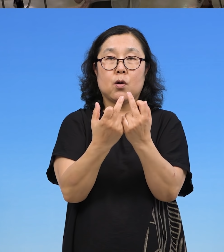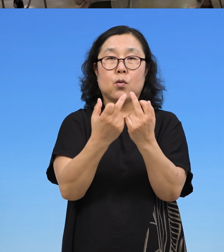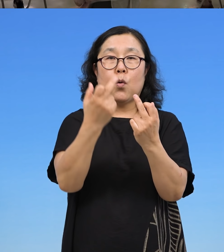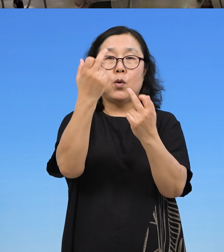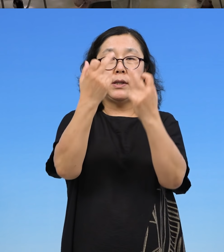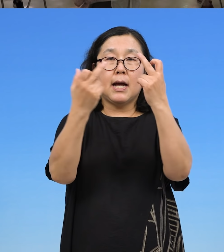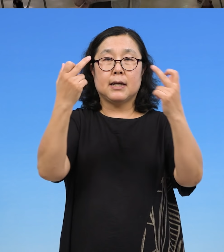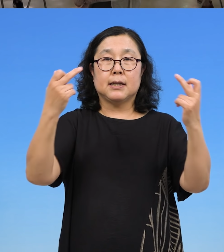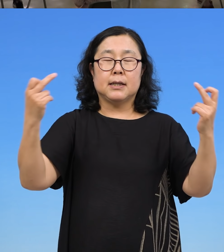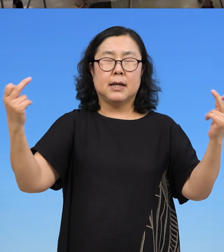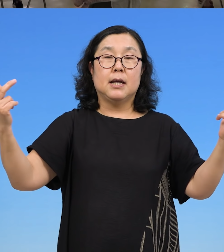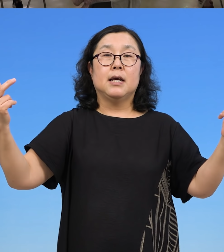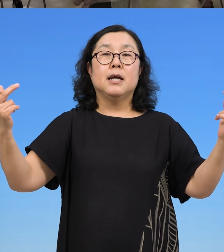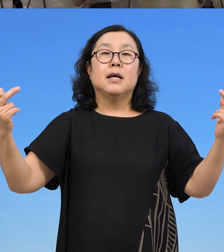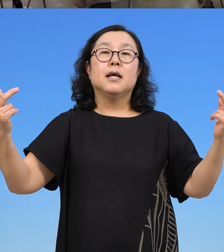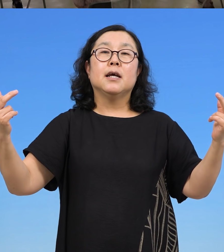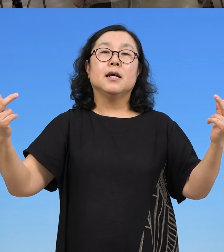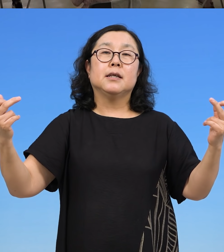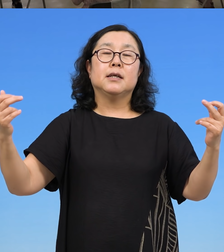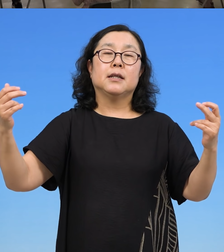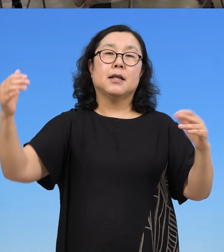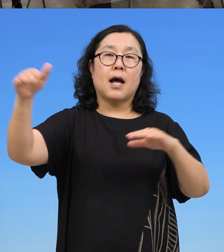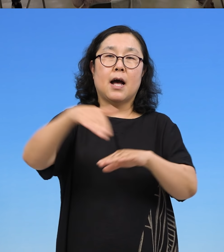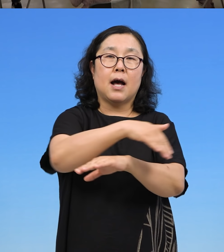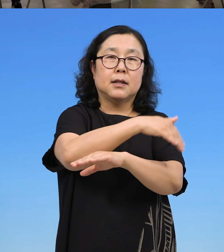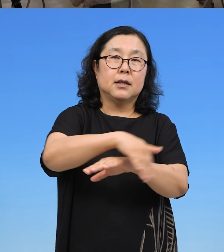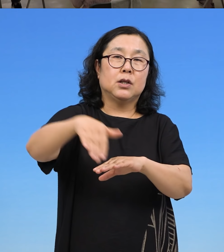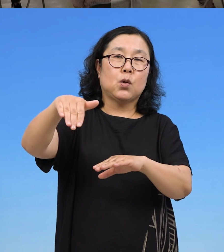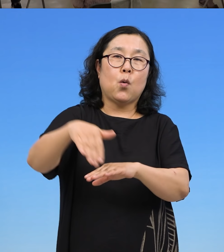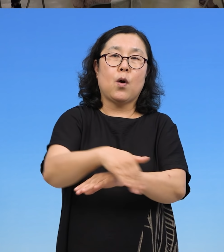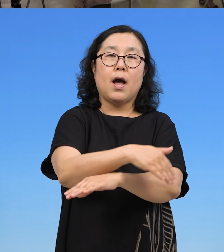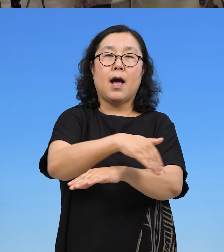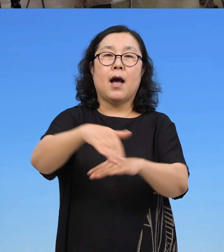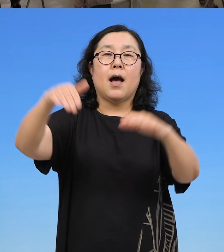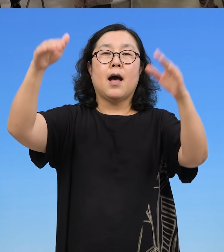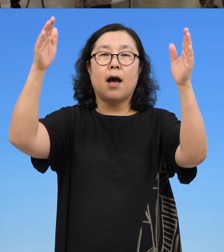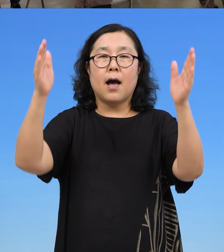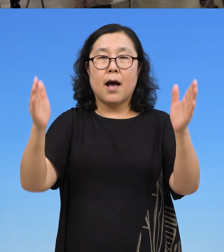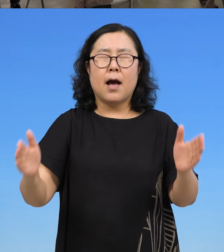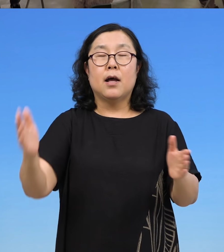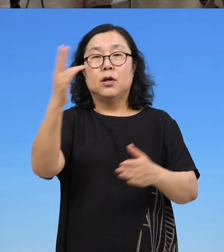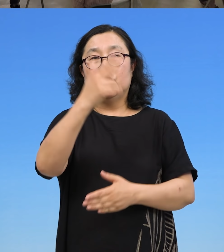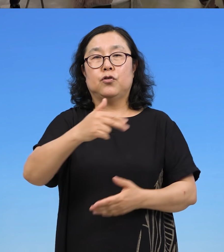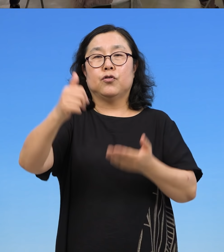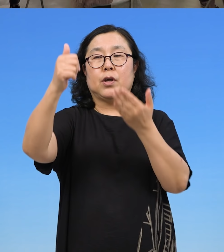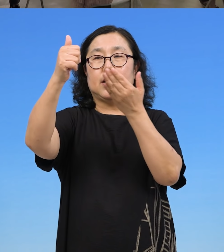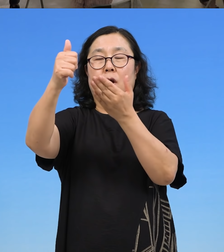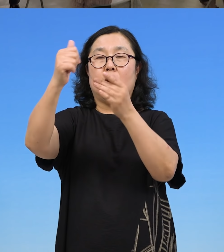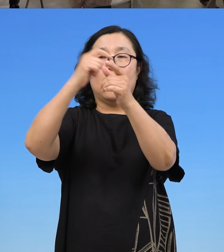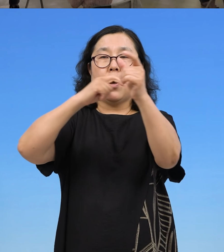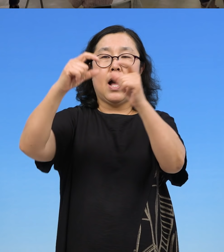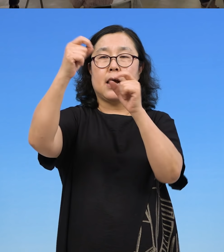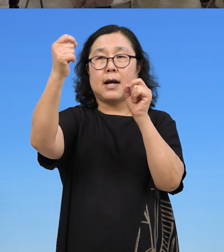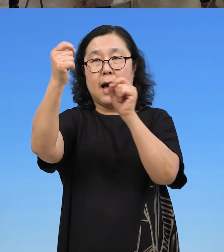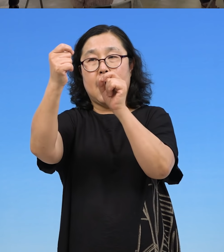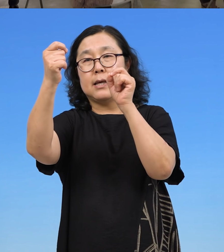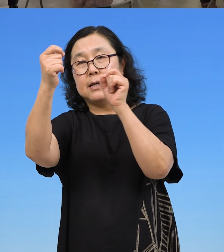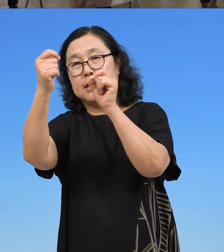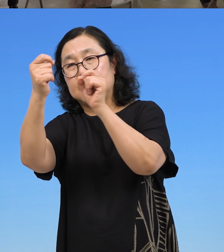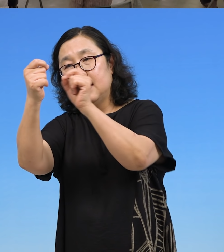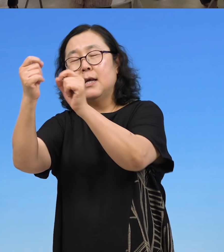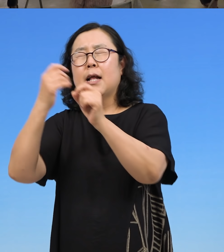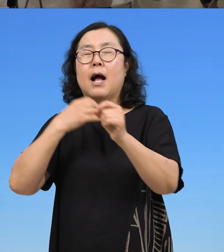지나는 동안 죽게 더 가까이